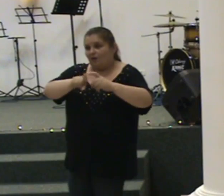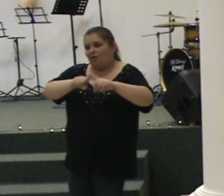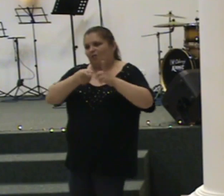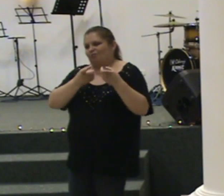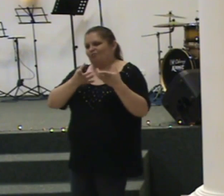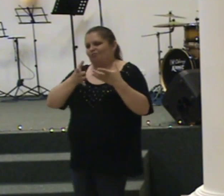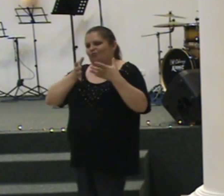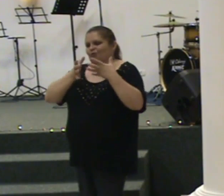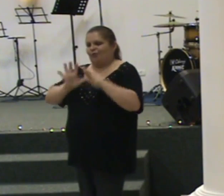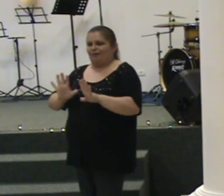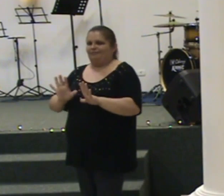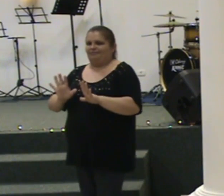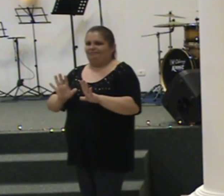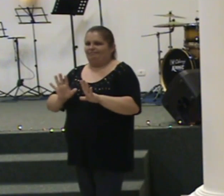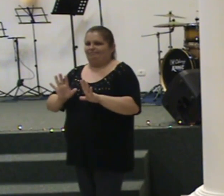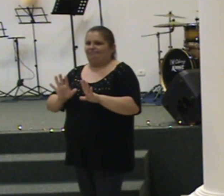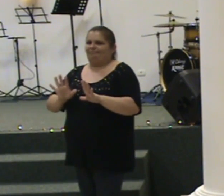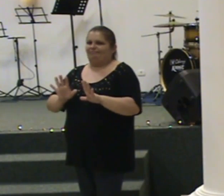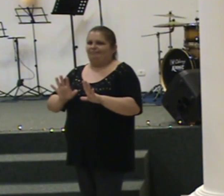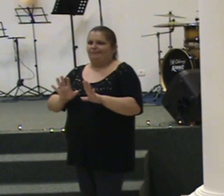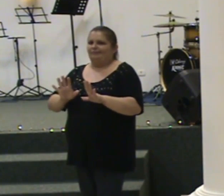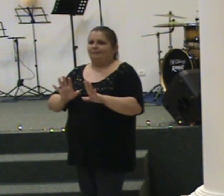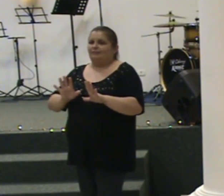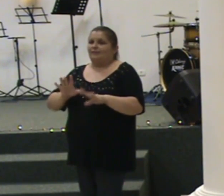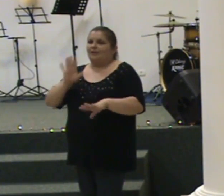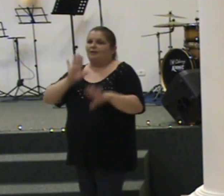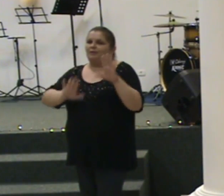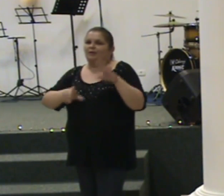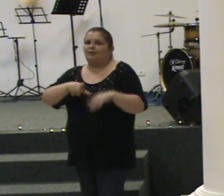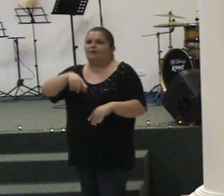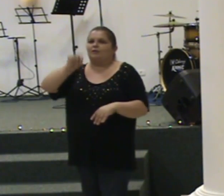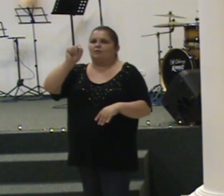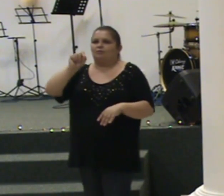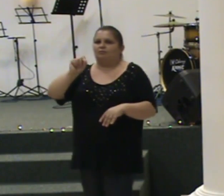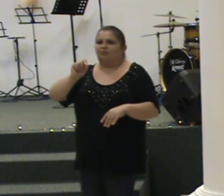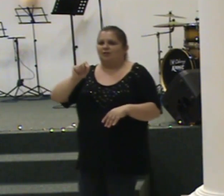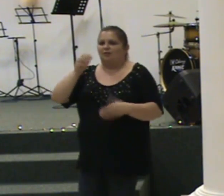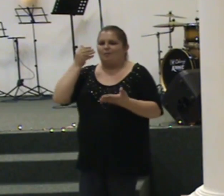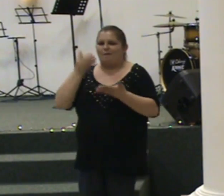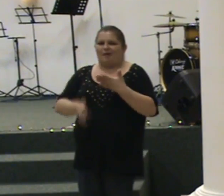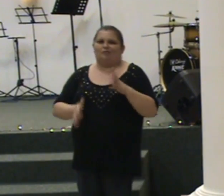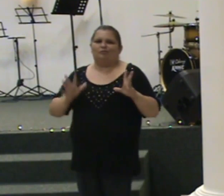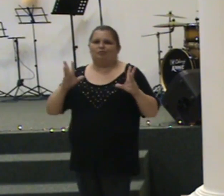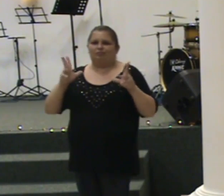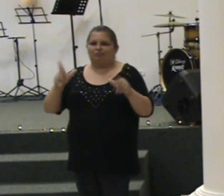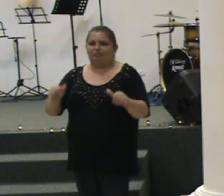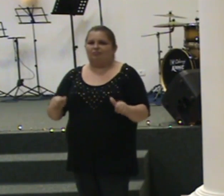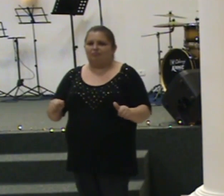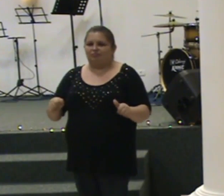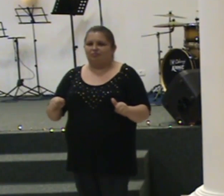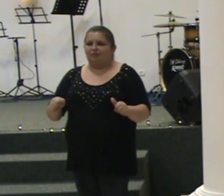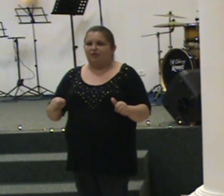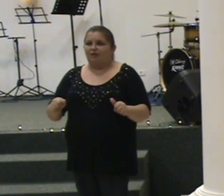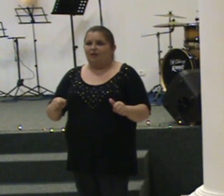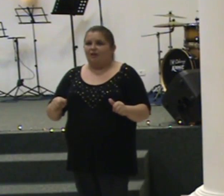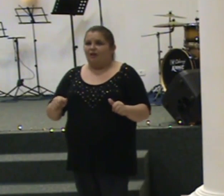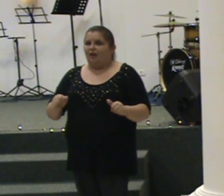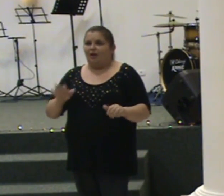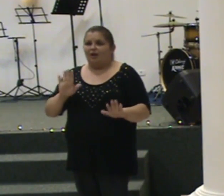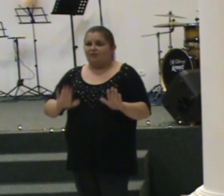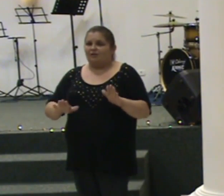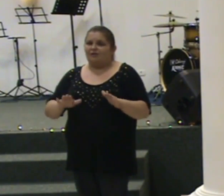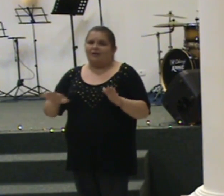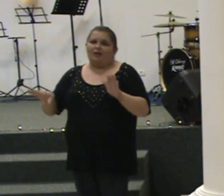então, você, às vezes, dependendo da escolha, você coloca tudo a perder. E perdas que acontecem, tem